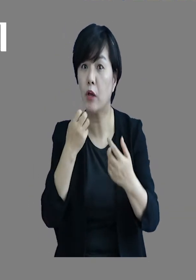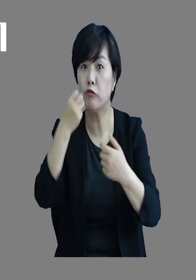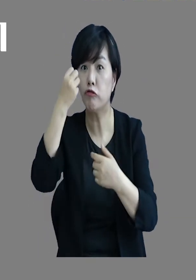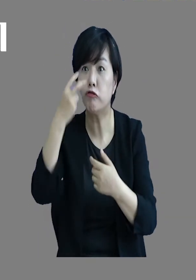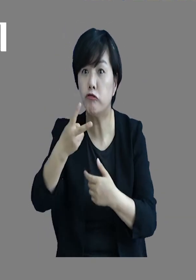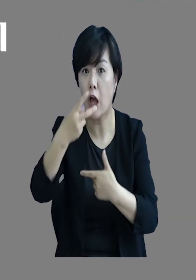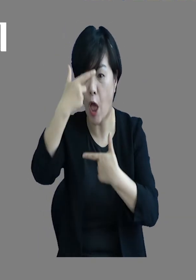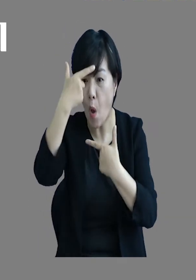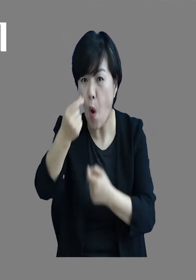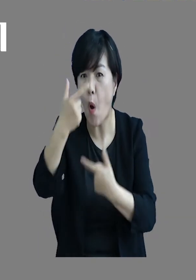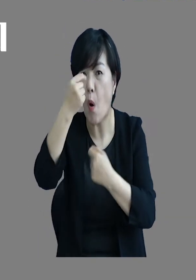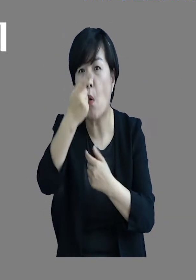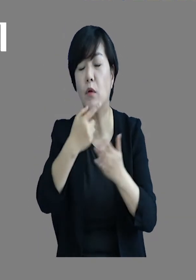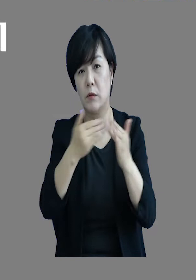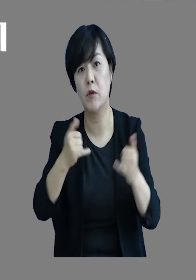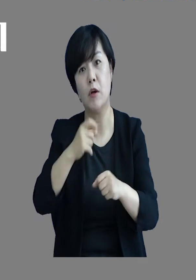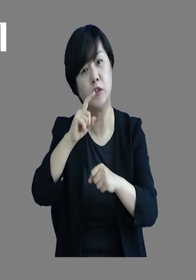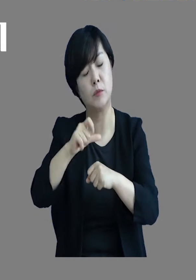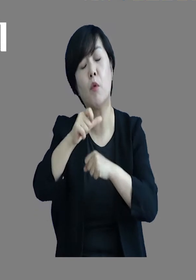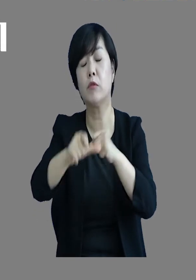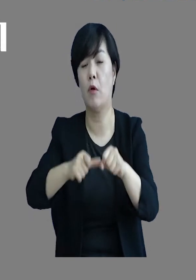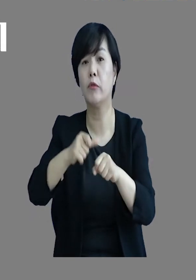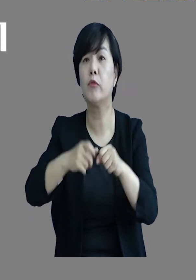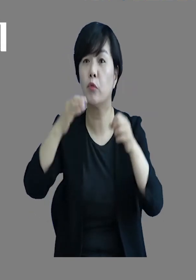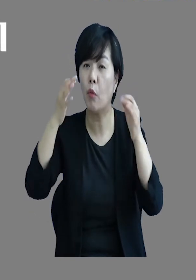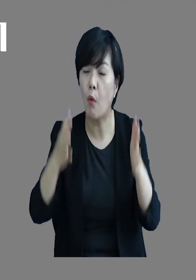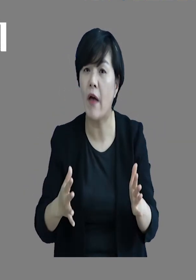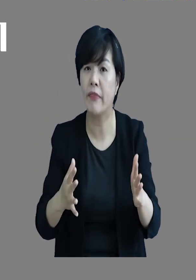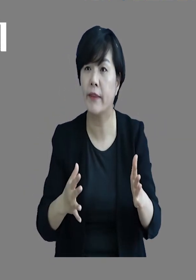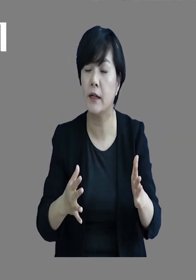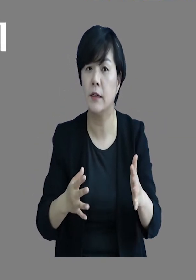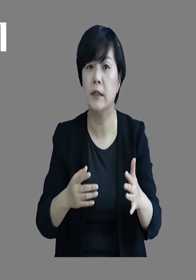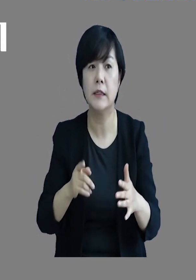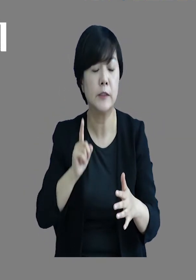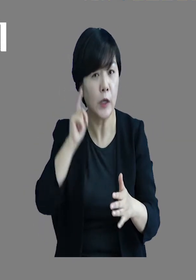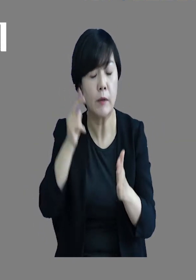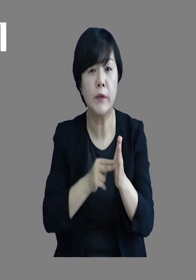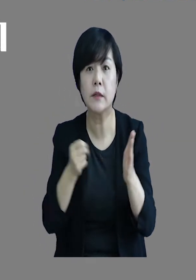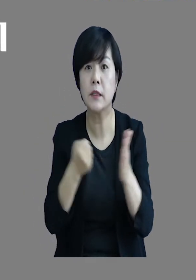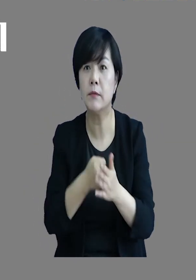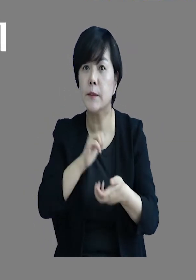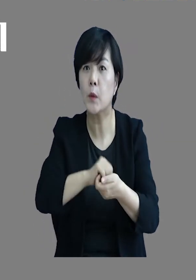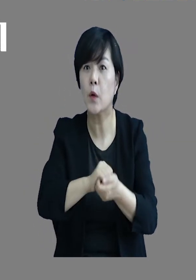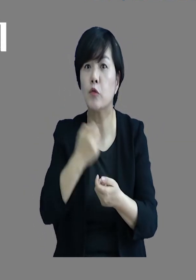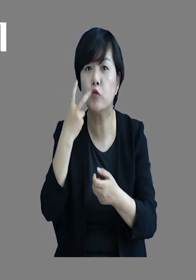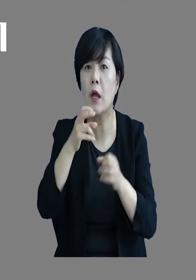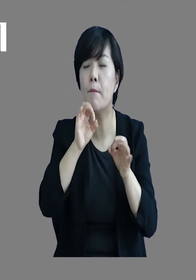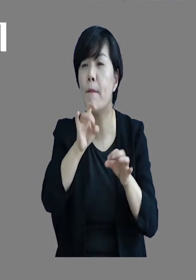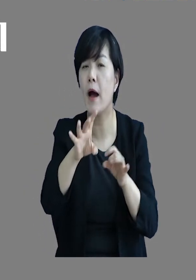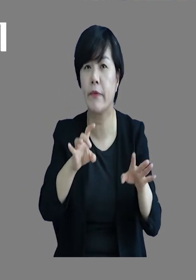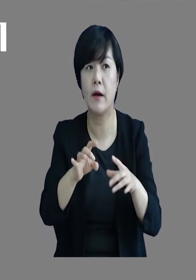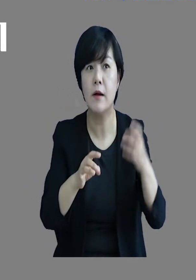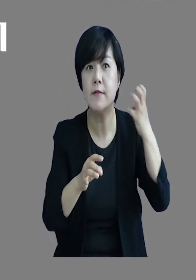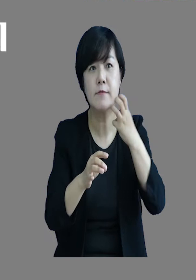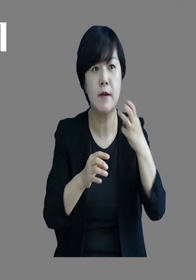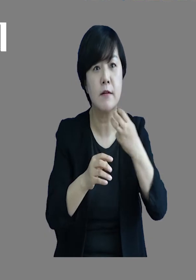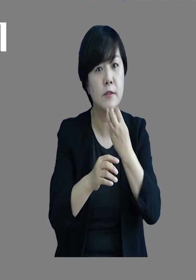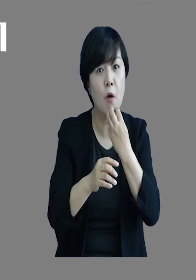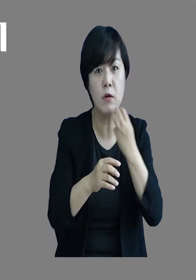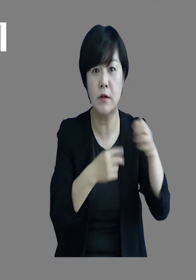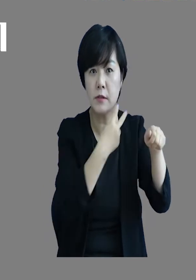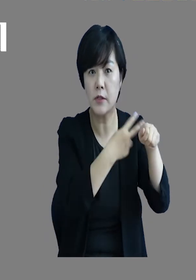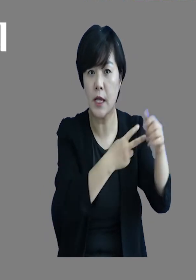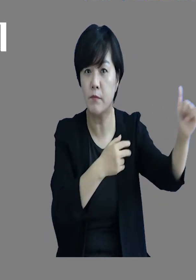있어요. 지금 15년째 2달마다 혈압약 받으러 여기 옵니다. 서울의 의사 선생님이 저희 과장님한테 전화를 한